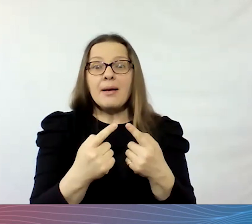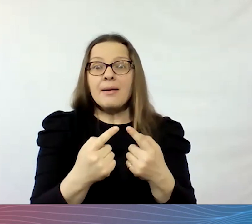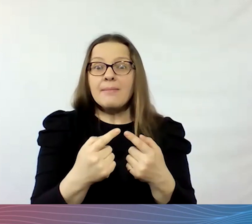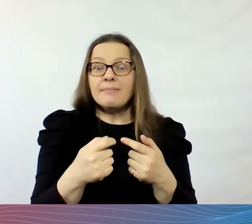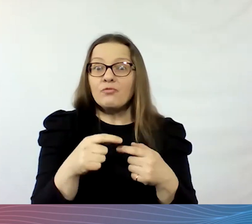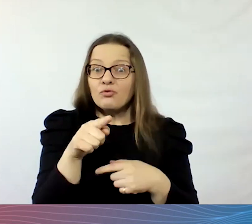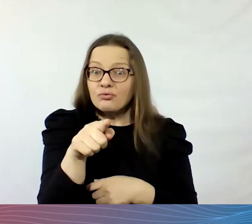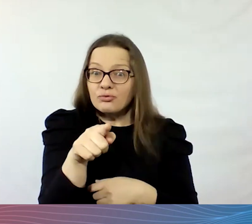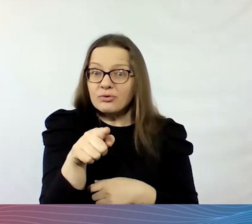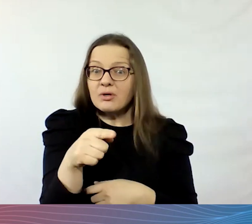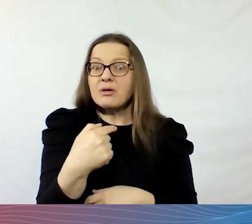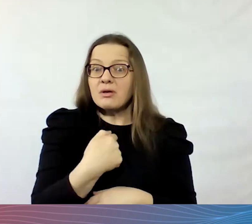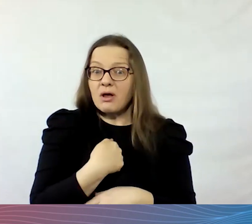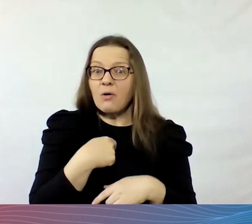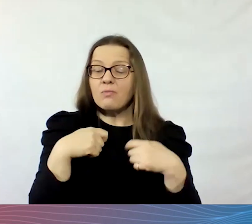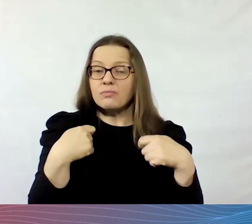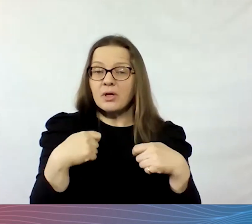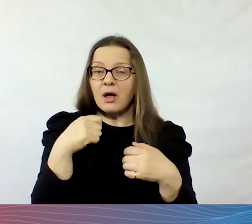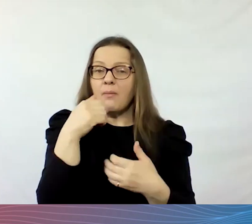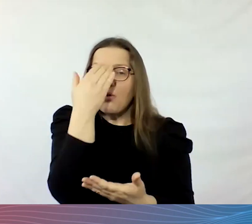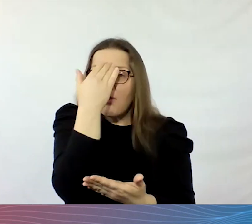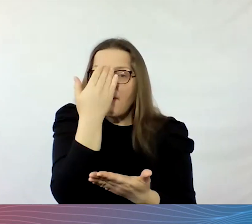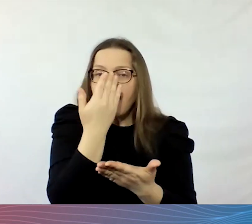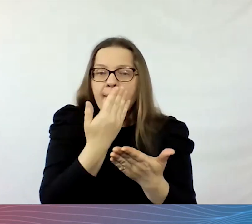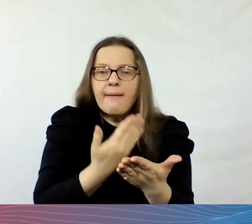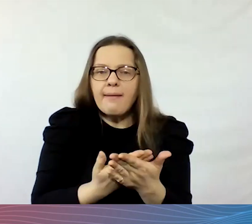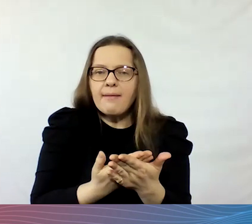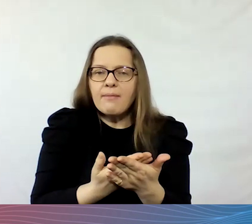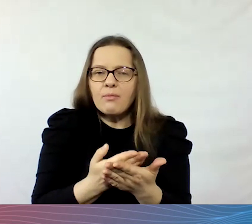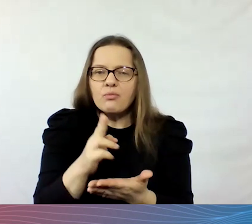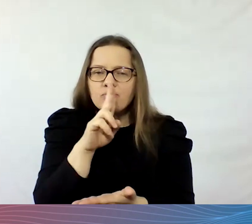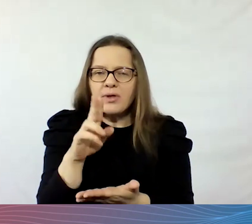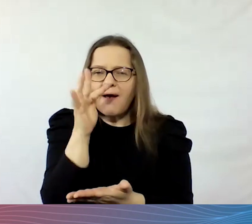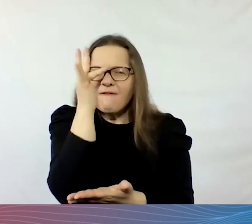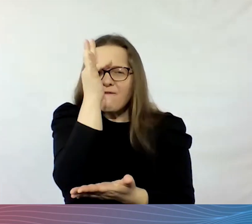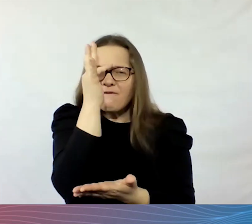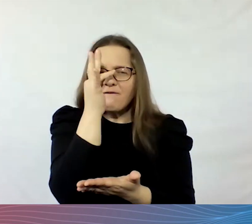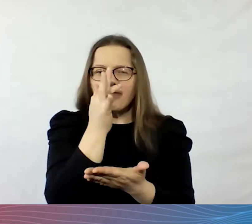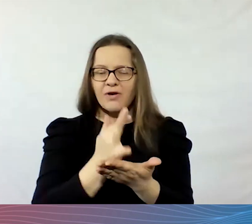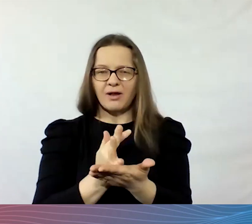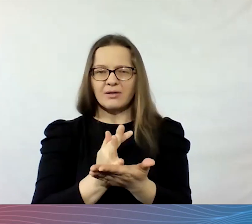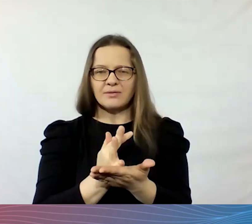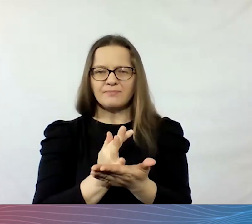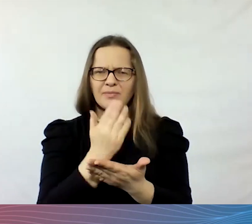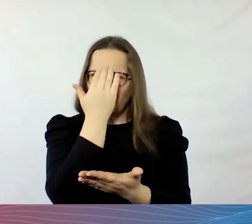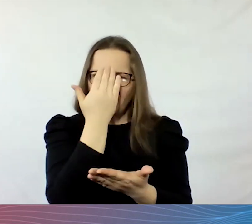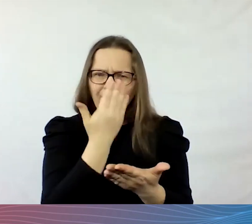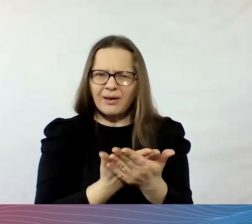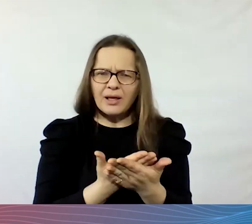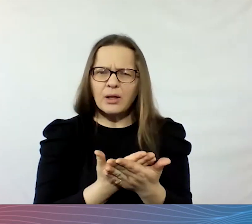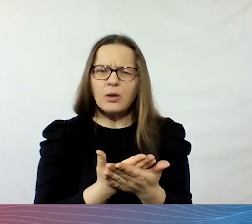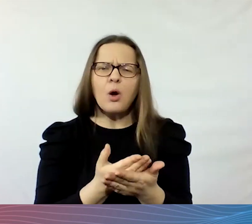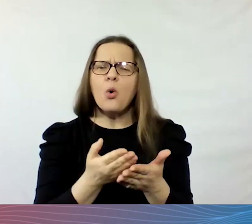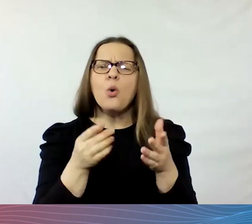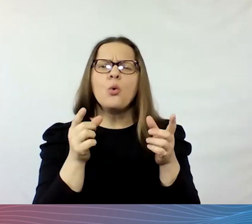crer. Mas, irmãos, crer não é abstrato, não é crer no vazio, é crer na